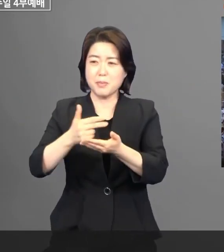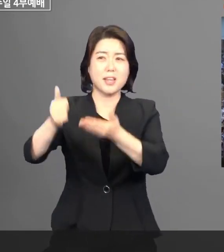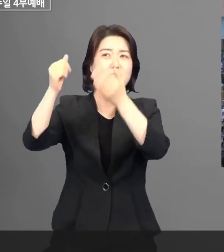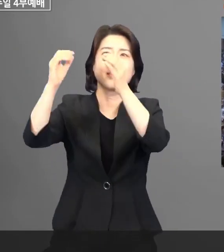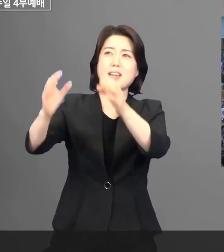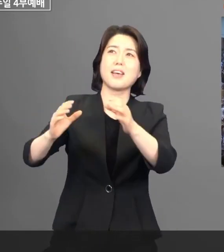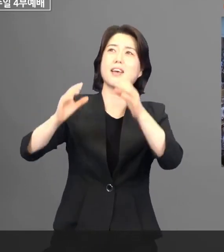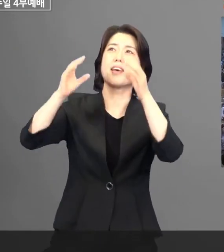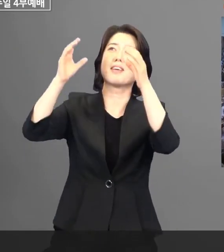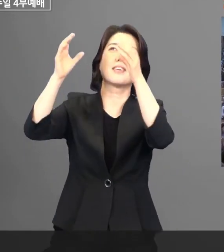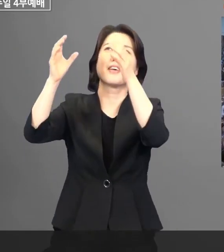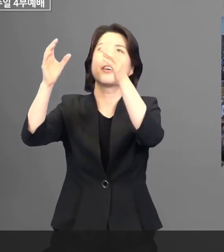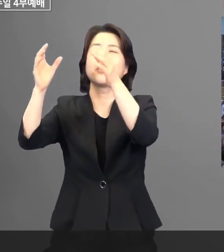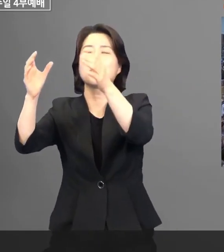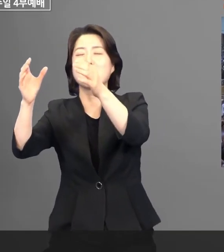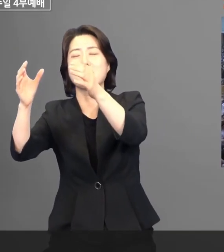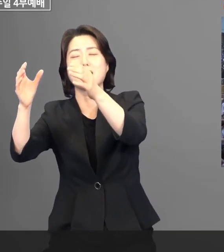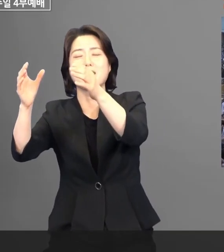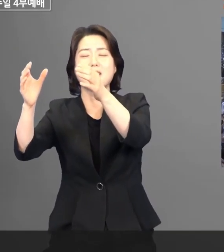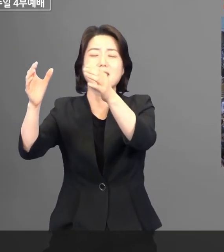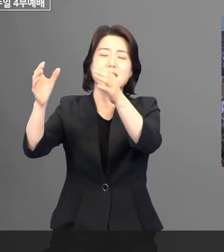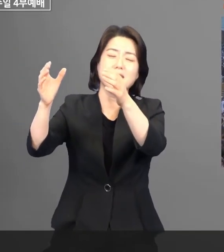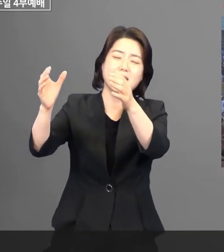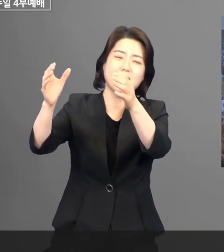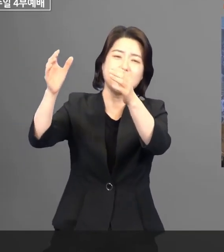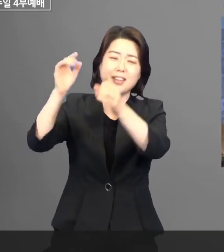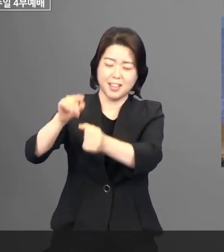주님의 나라와